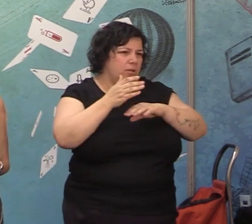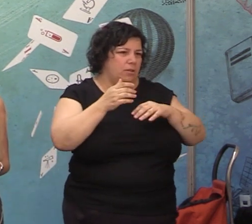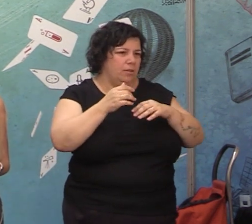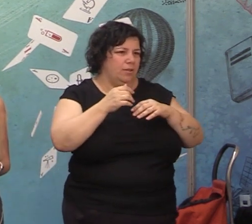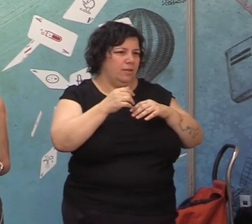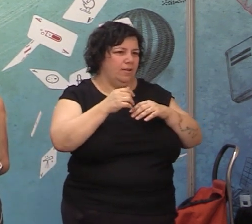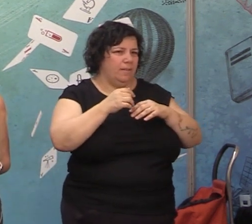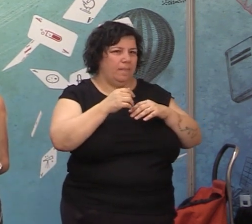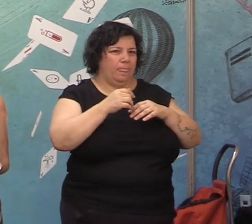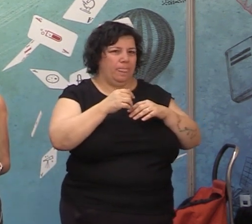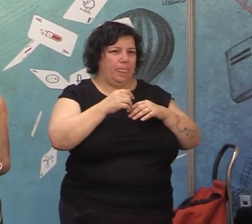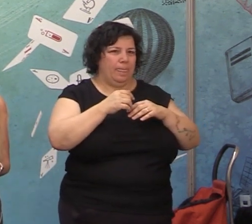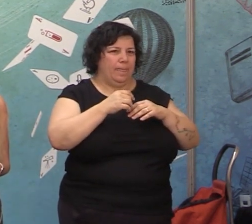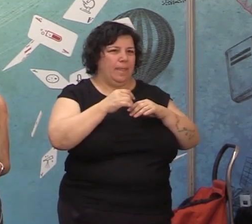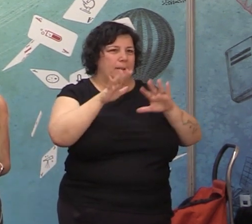¿Y?